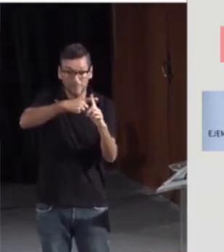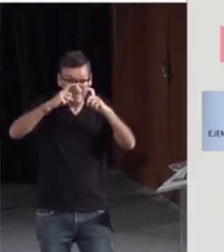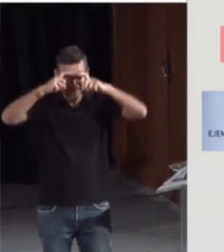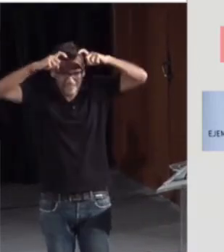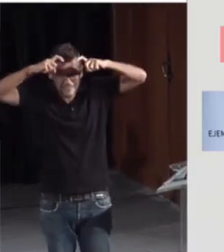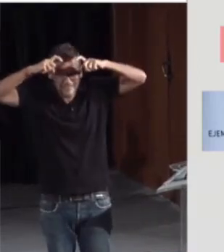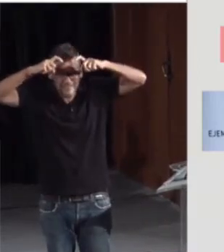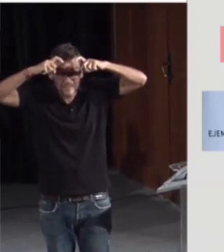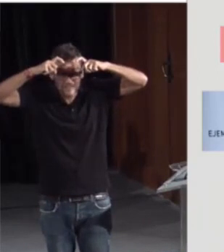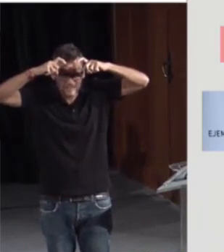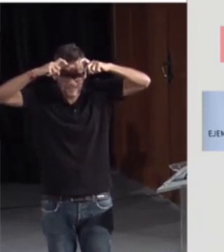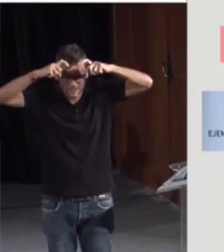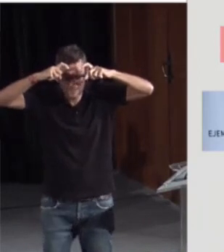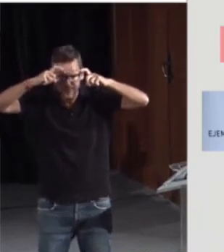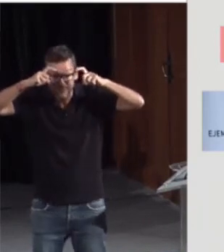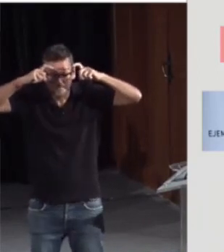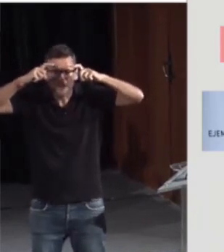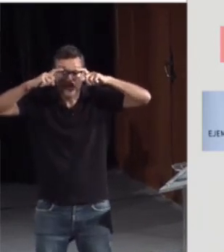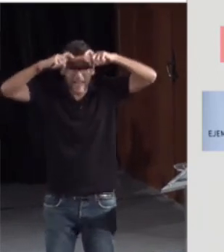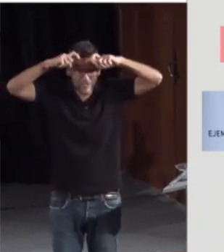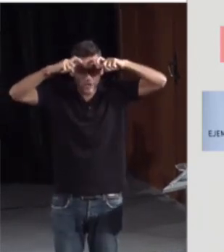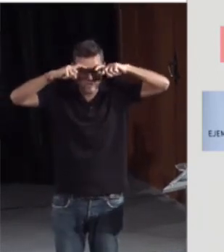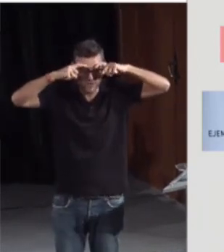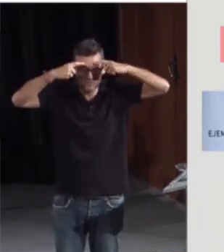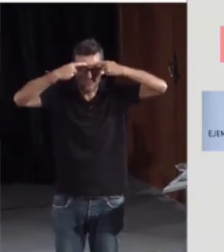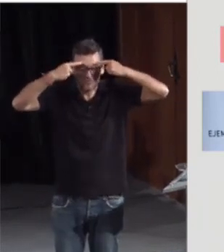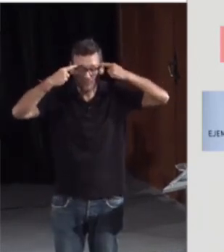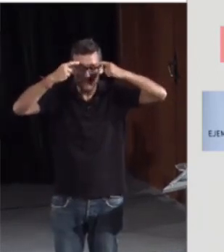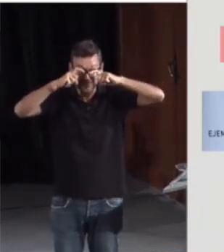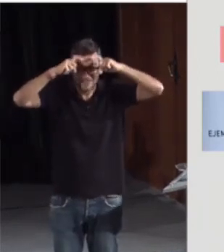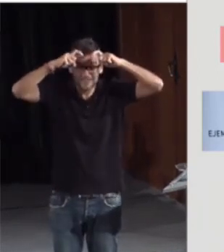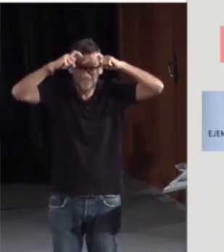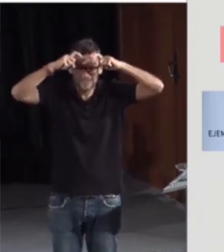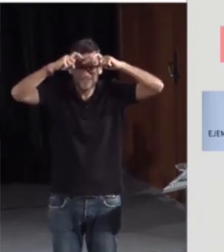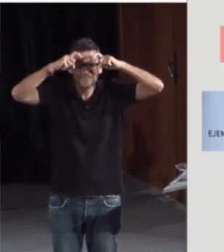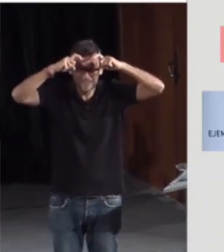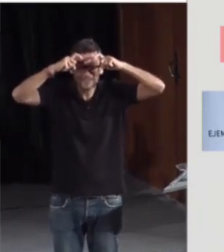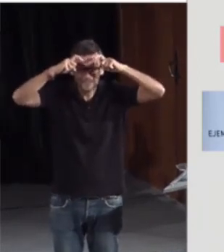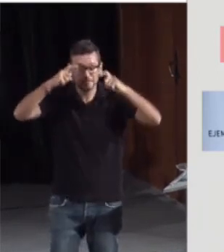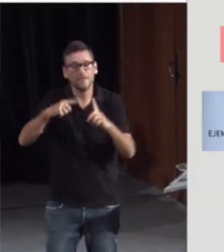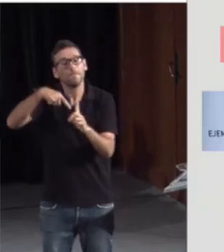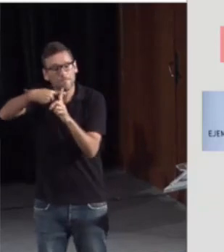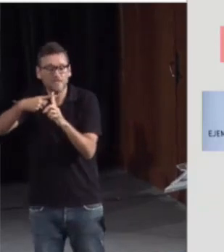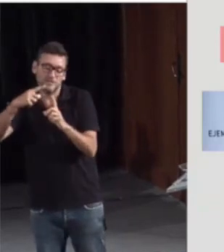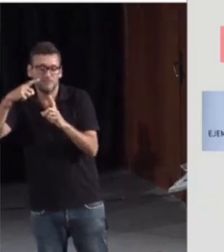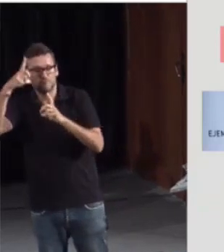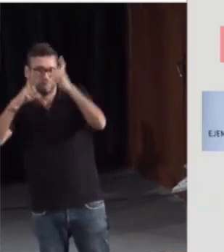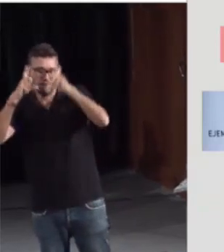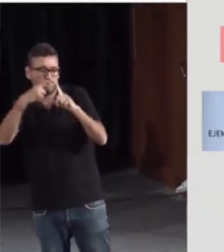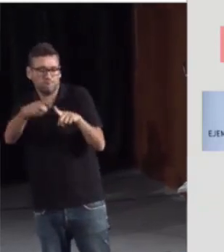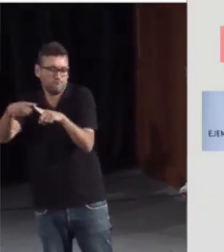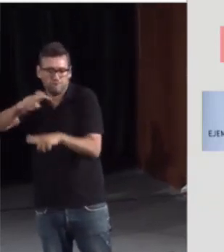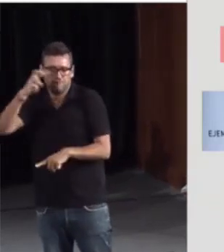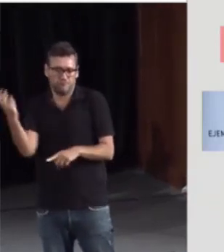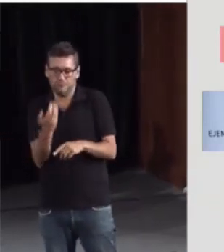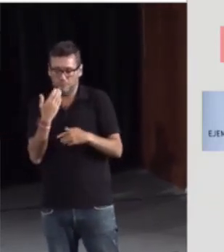ejemplo más la comunicación, o sea, la expresión con la elevación de las cejas,